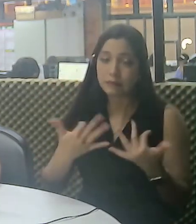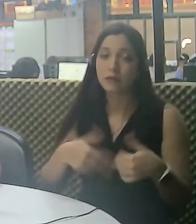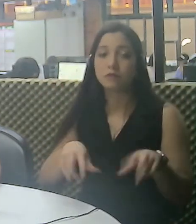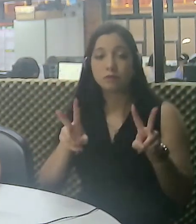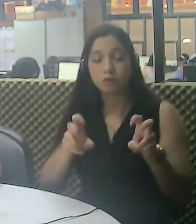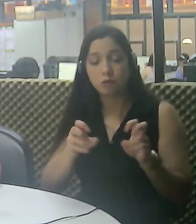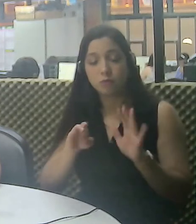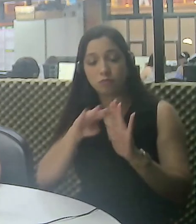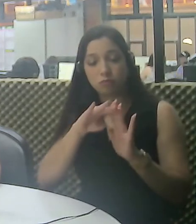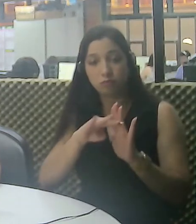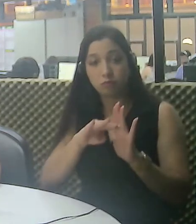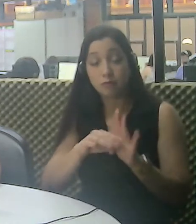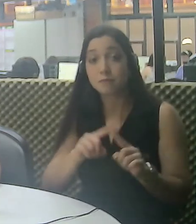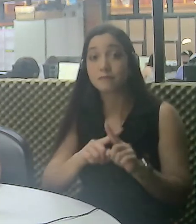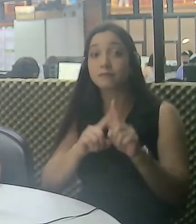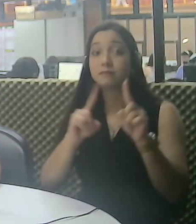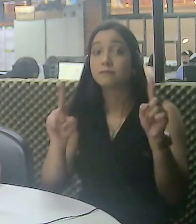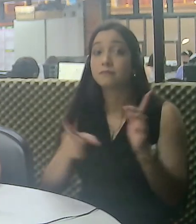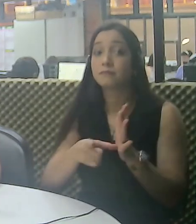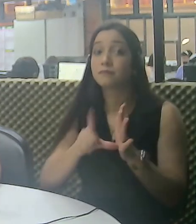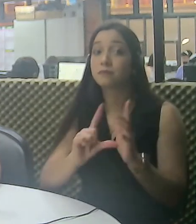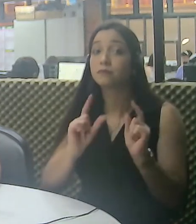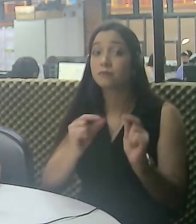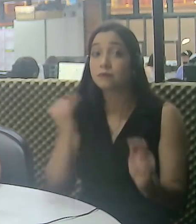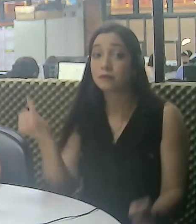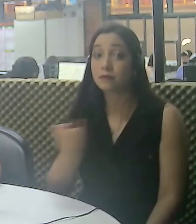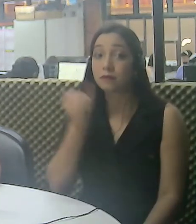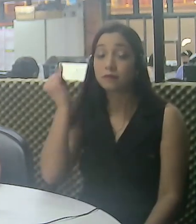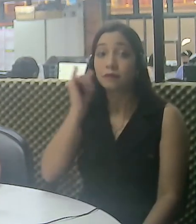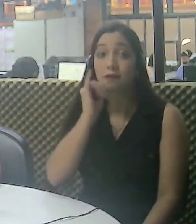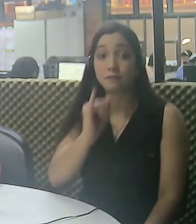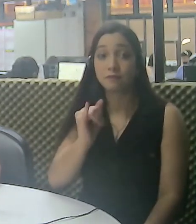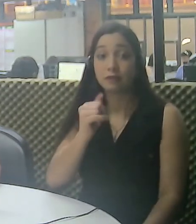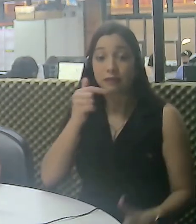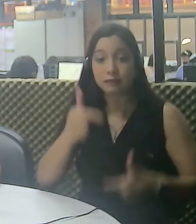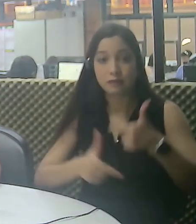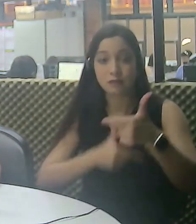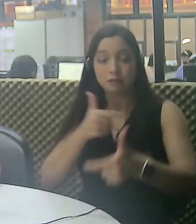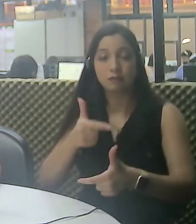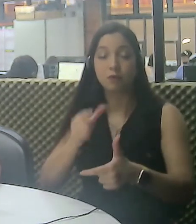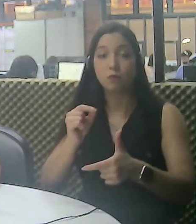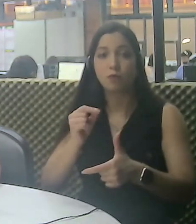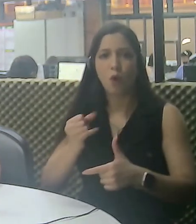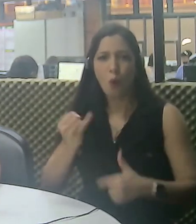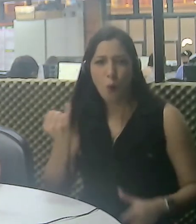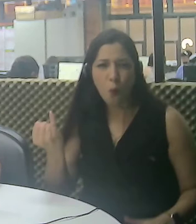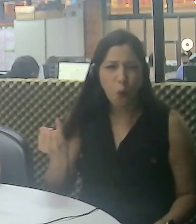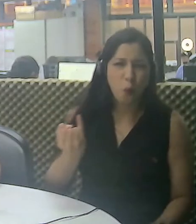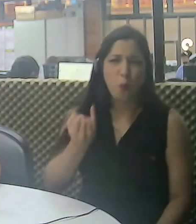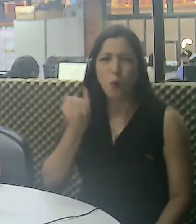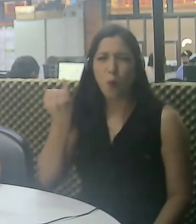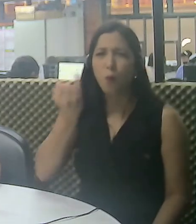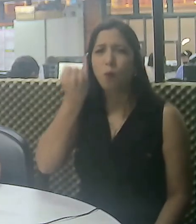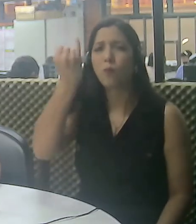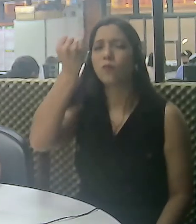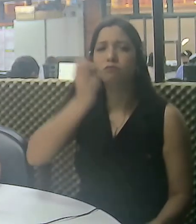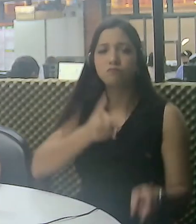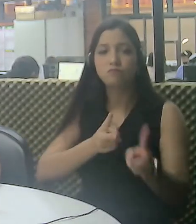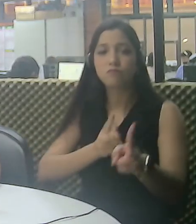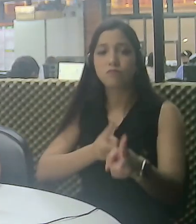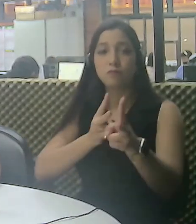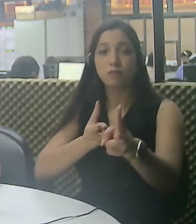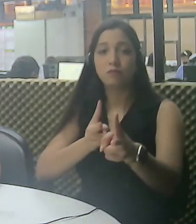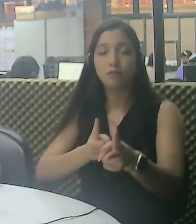esses horários, mas antes é importante ressaltar que serviços considerados essenciais e contínuos